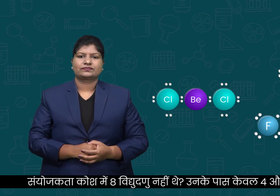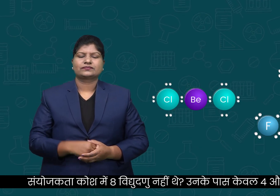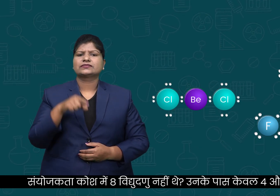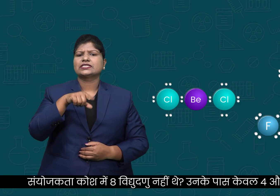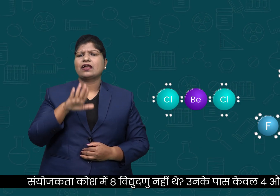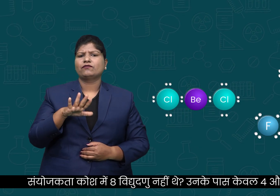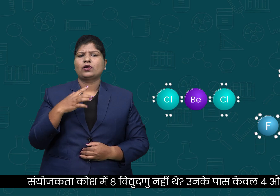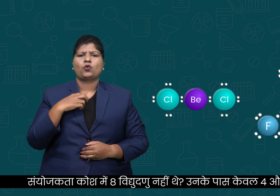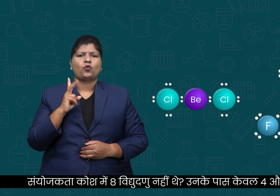विदुधनु हैं।